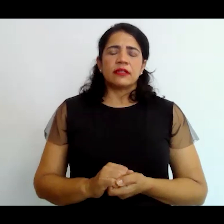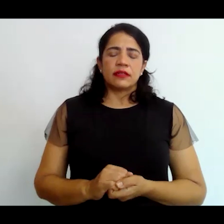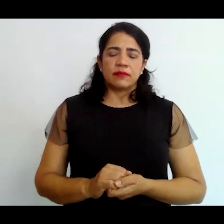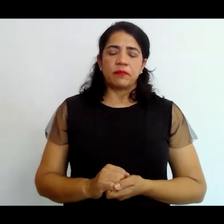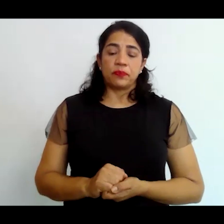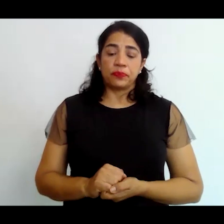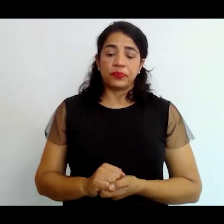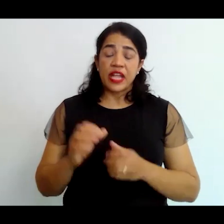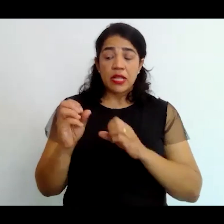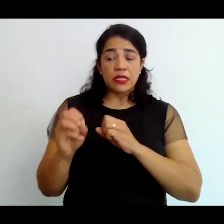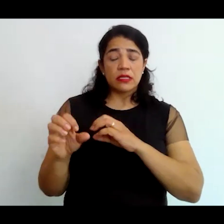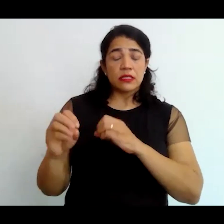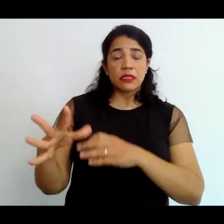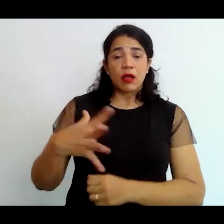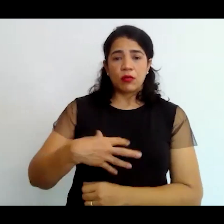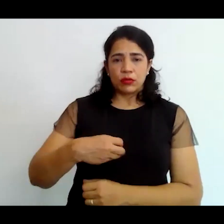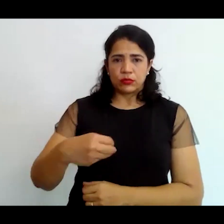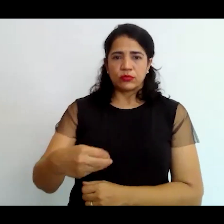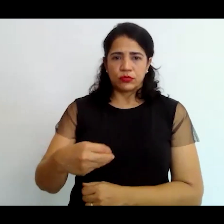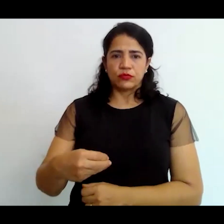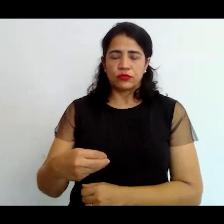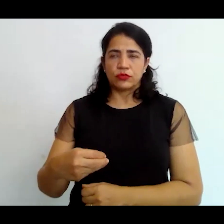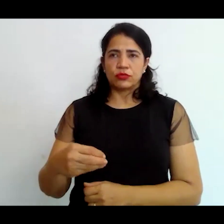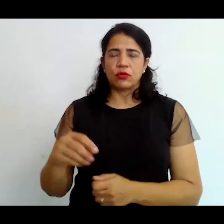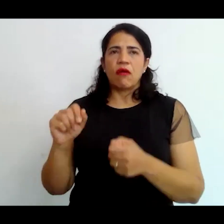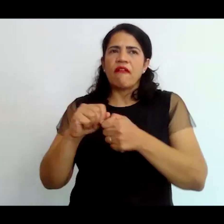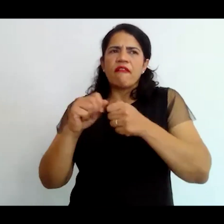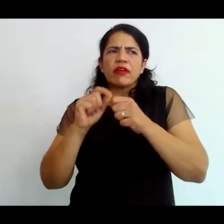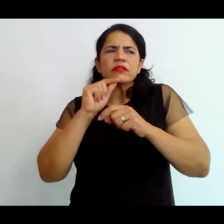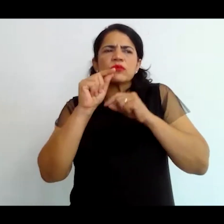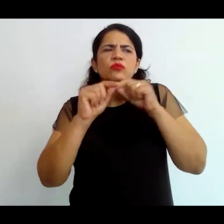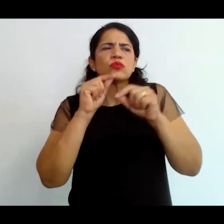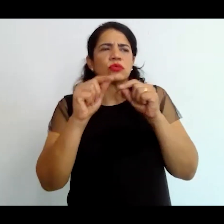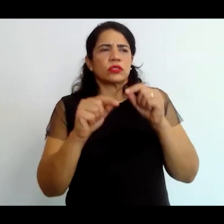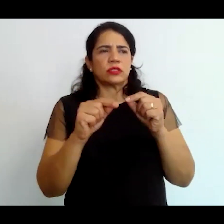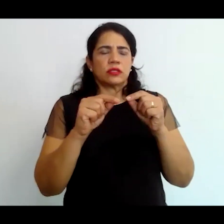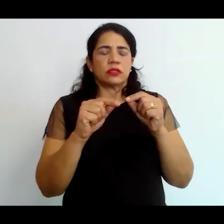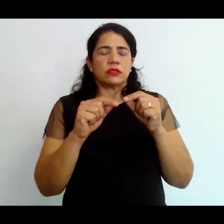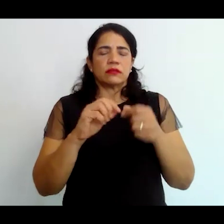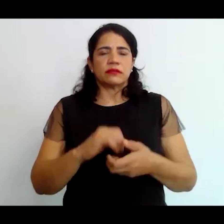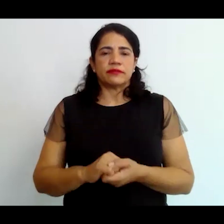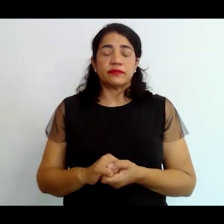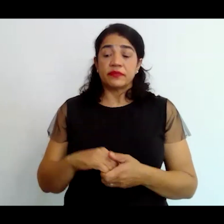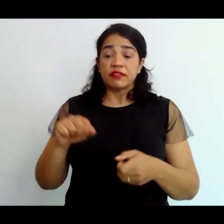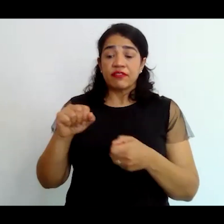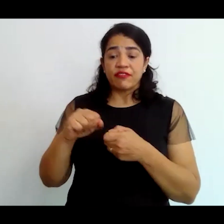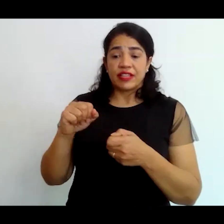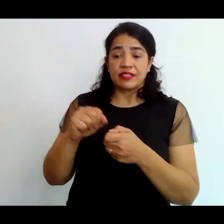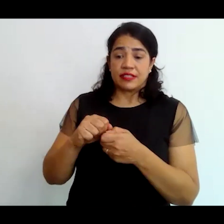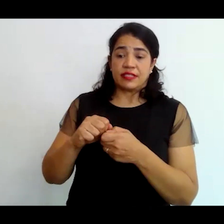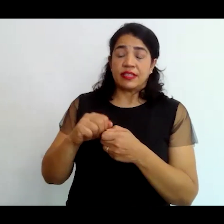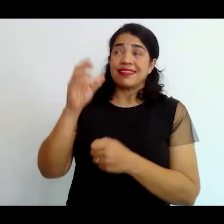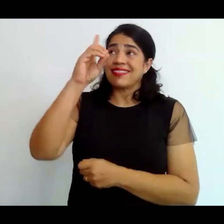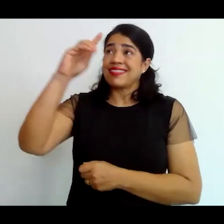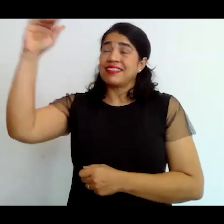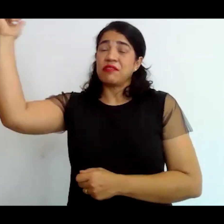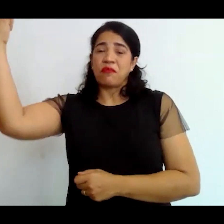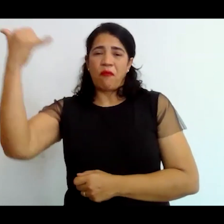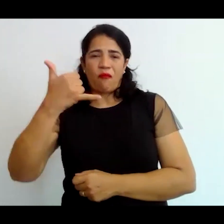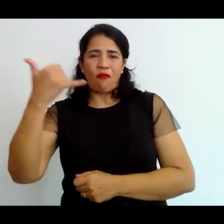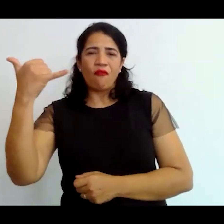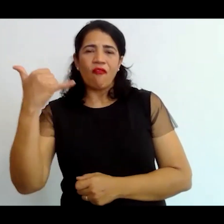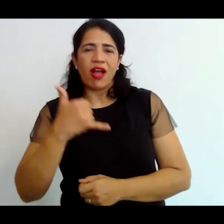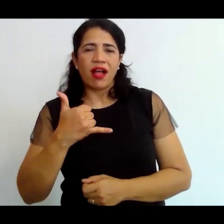que o Senhor fala estejam no coração do seu povo. Os pais